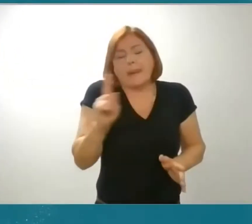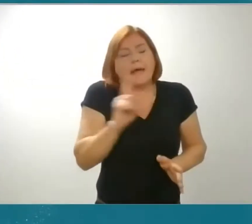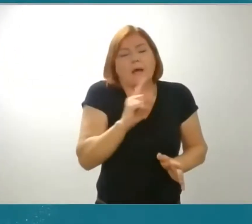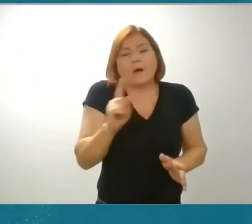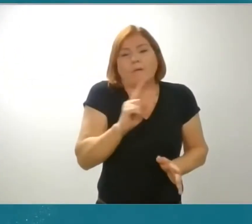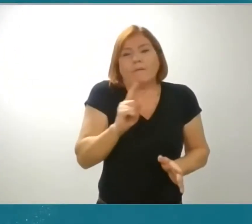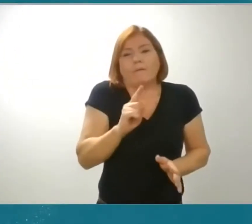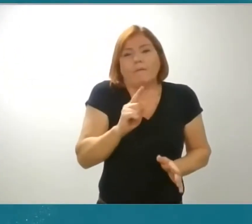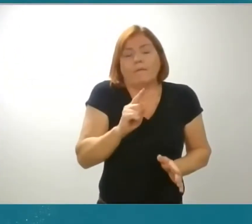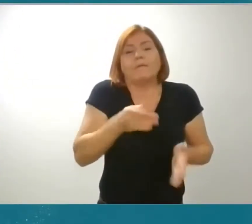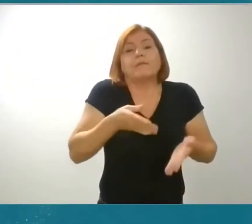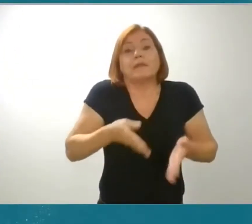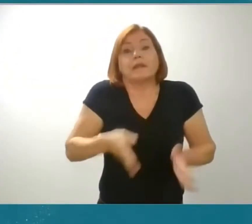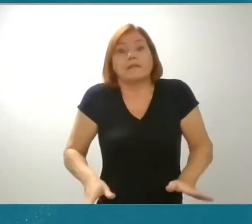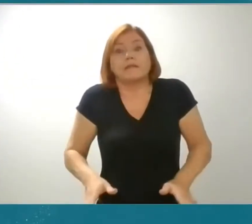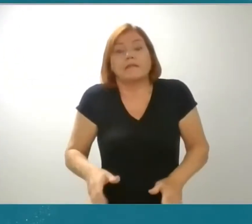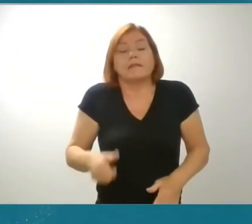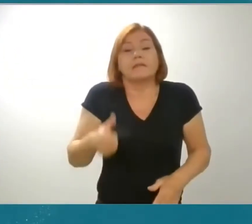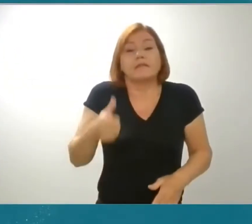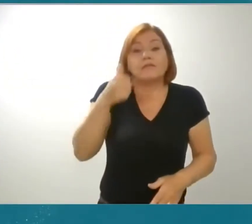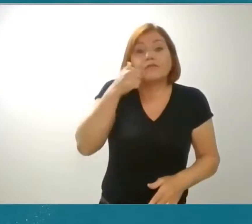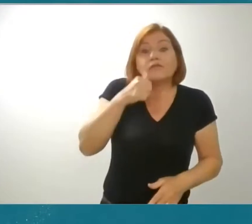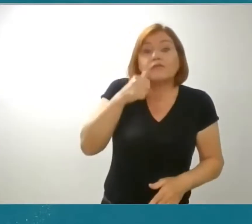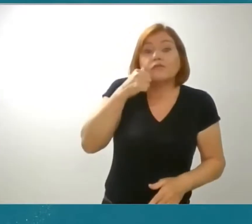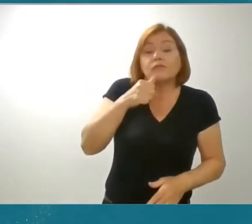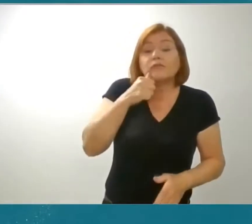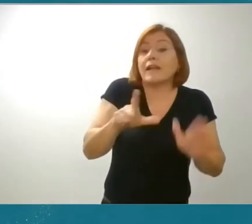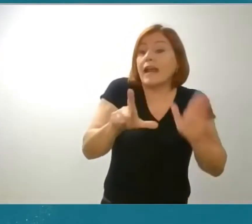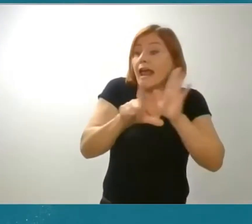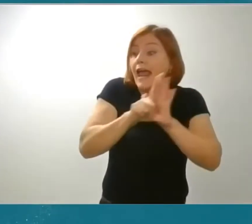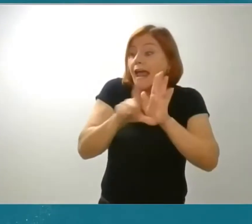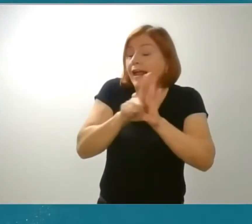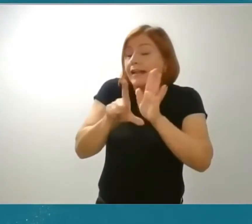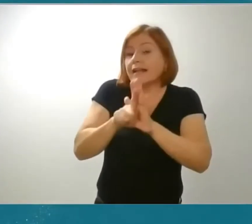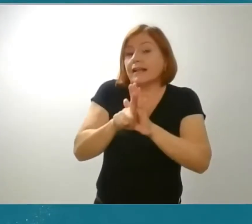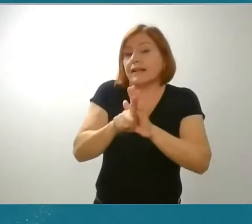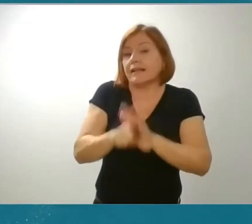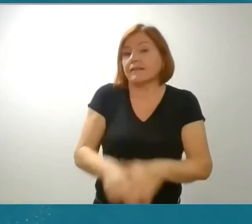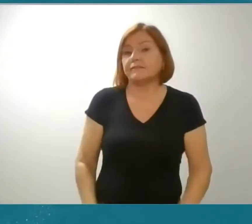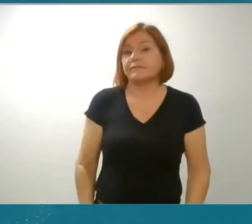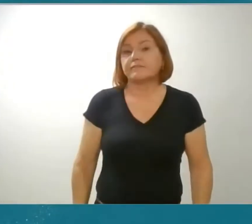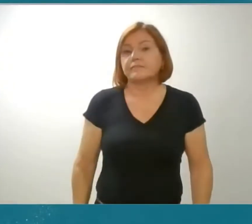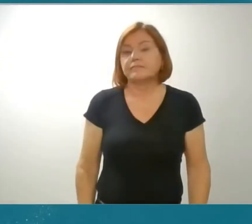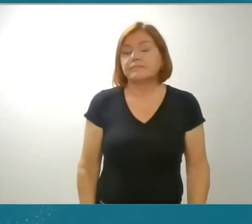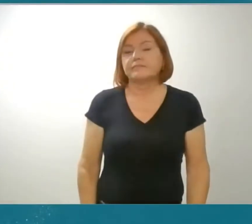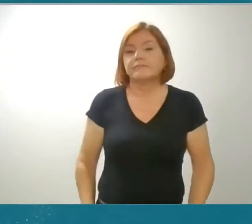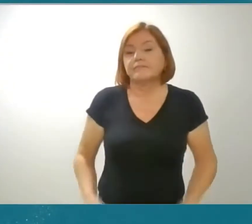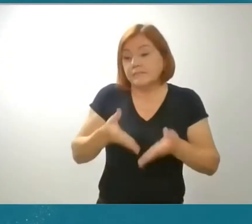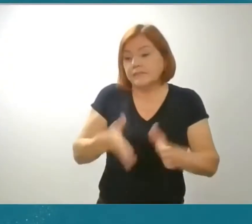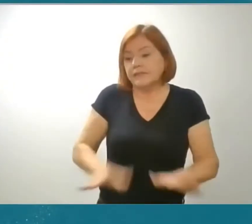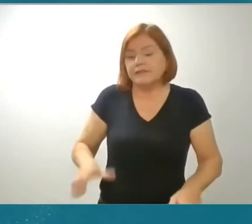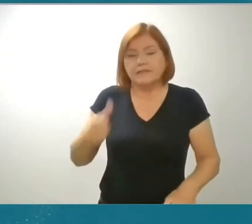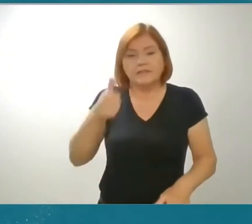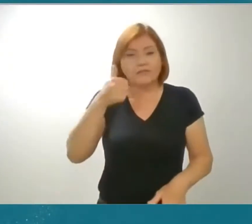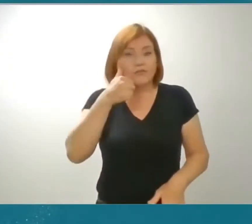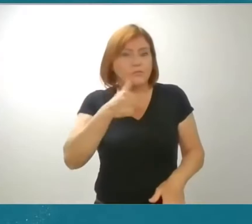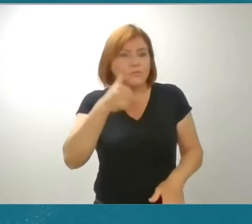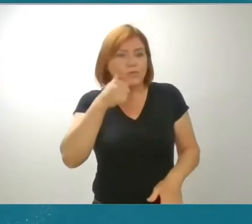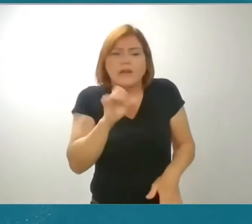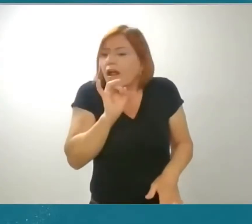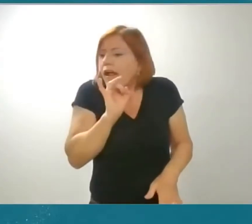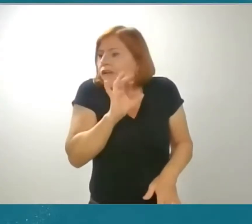crianças, estão caindo do céu como presente do Pai para o Filho, né, como gotas de orvalho. Irmãos, isso